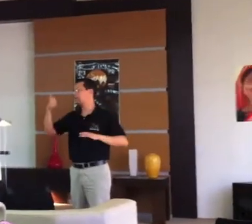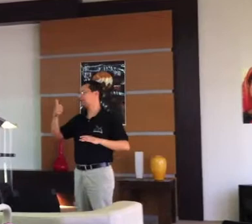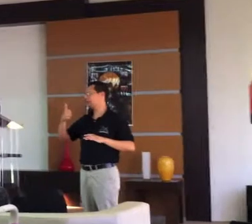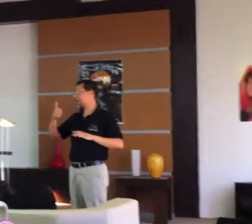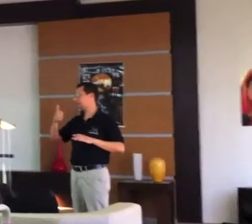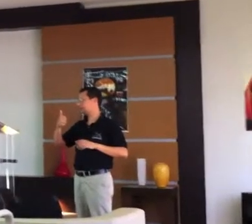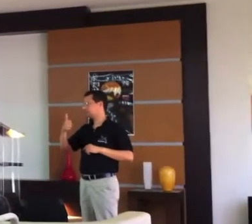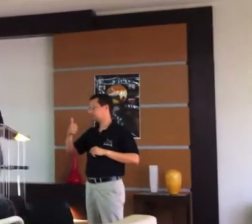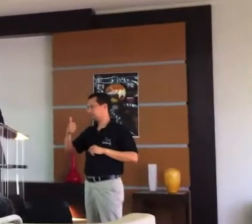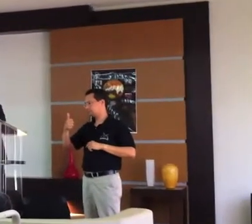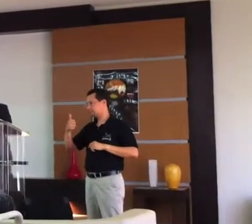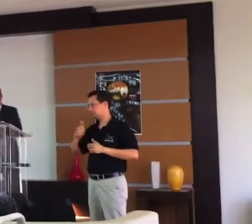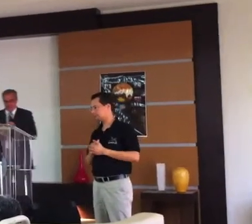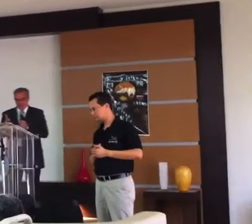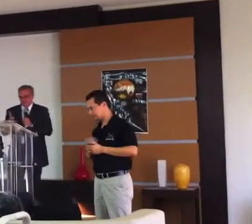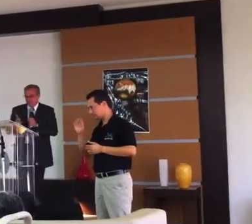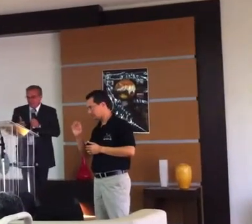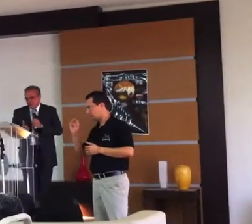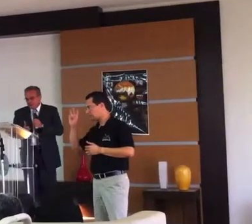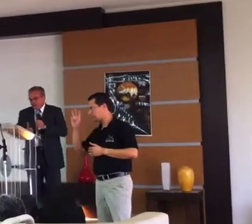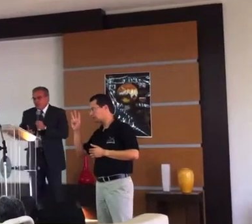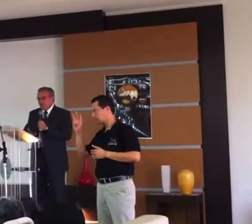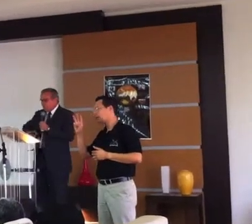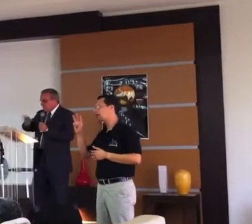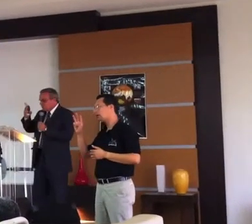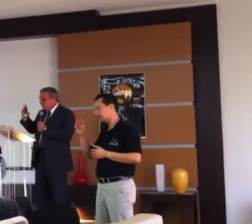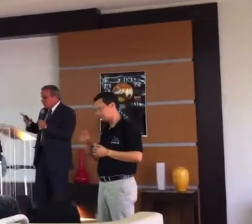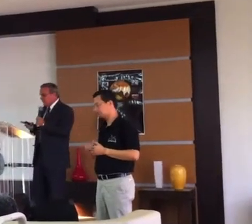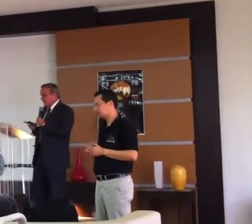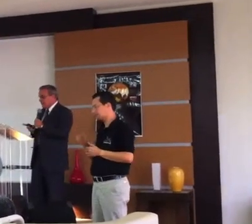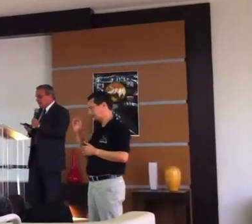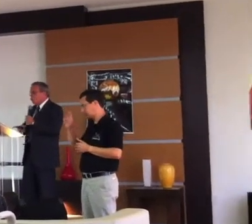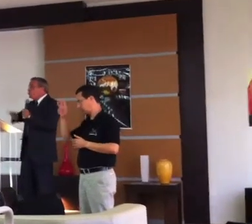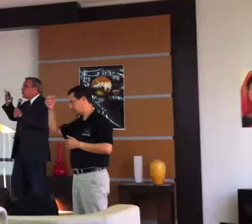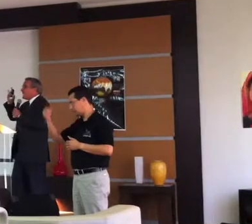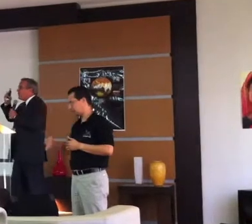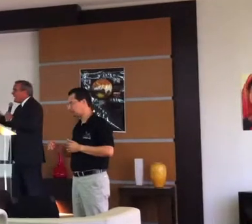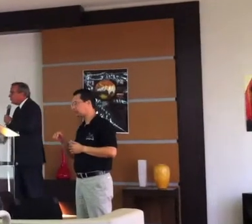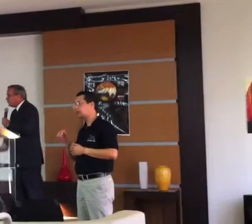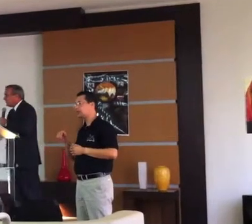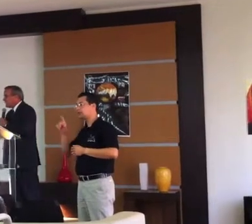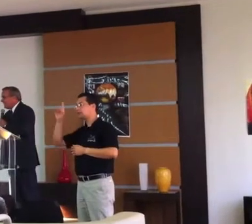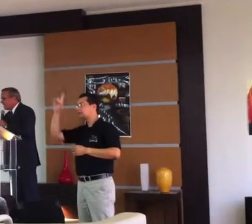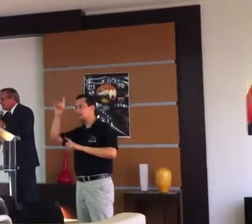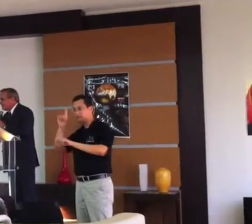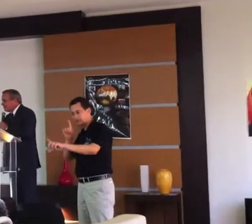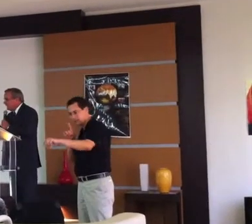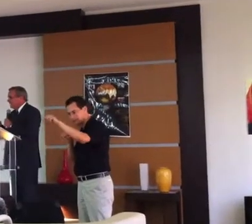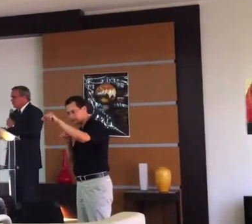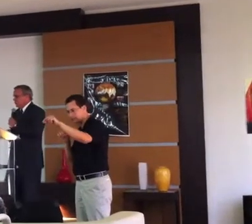conclusão estarrecedora. E ela diz assim, quando Deus chama, o chamado